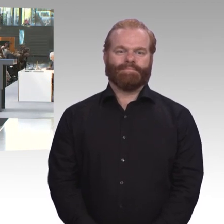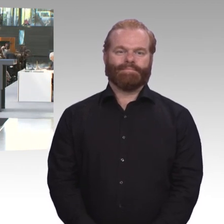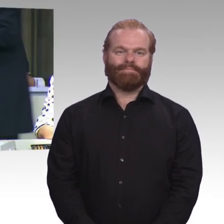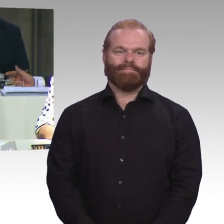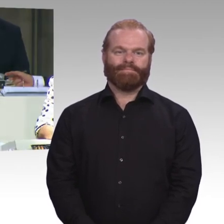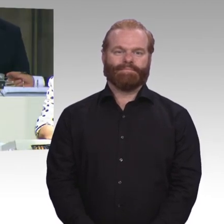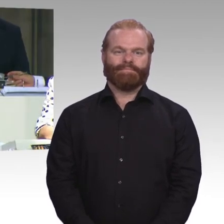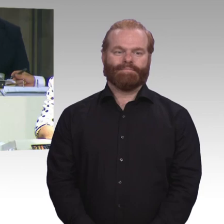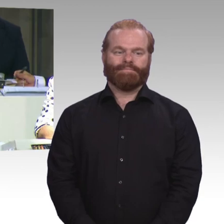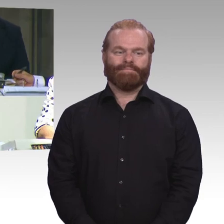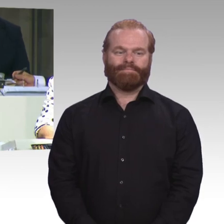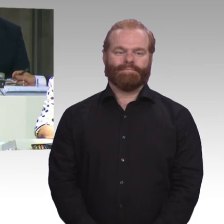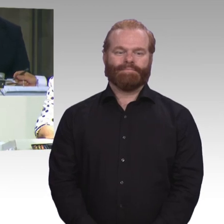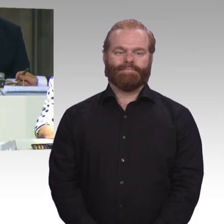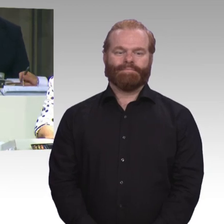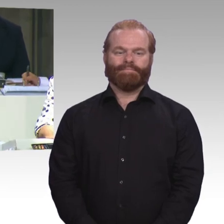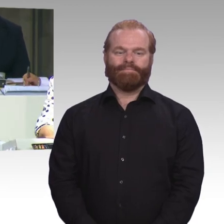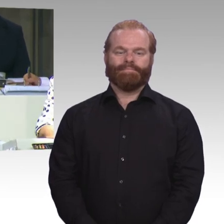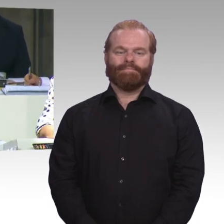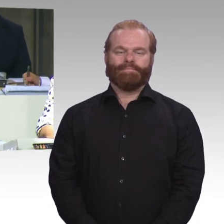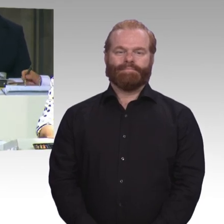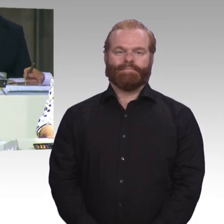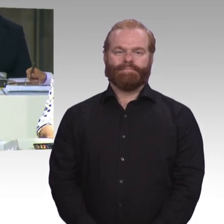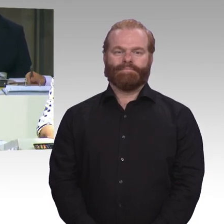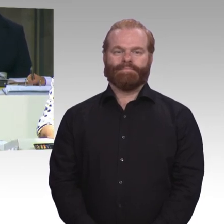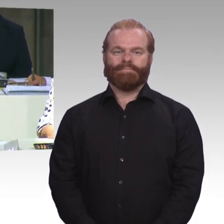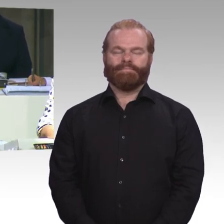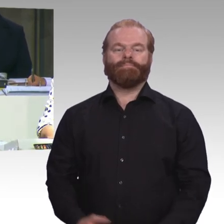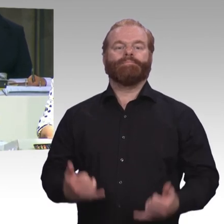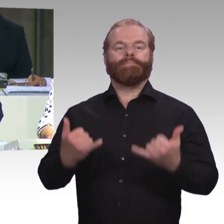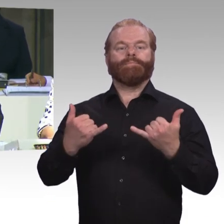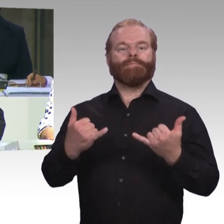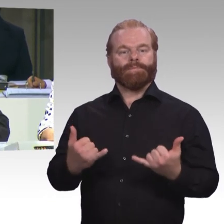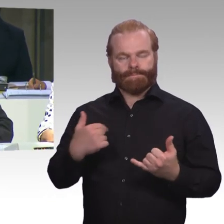Jetzt erteile ich das Wort dem Vorsitzenden der SPD-Fraktion, Dr. Rolf Mützenich.